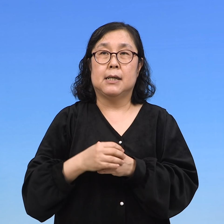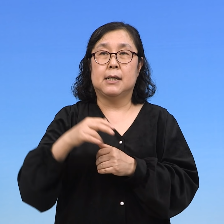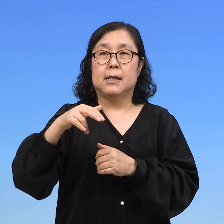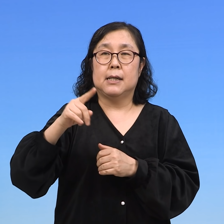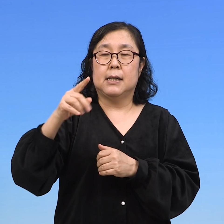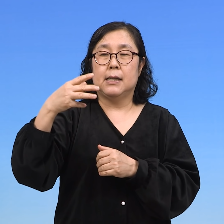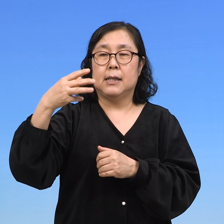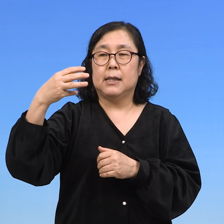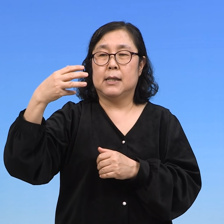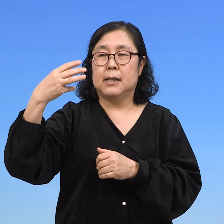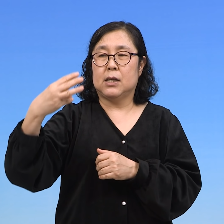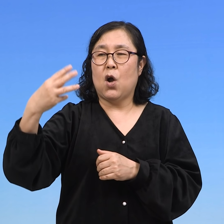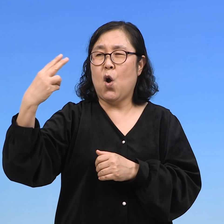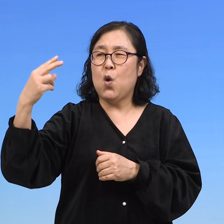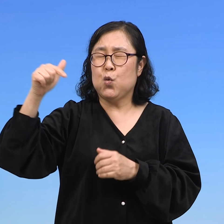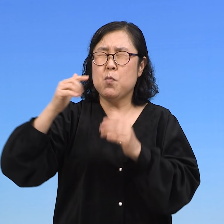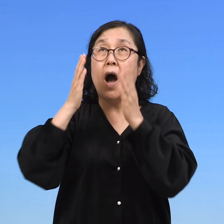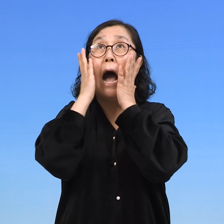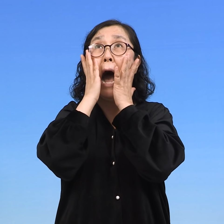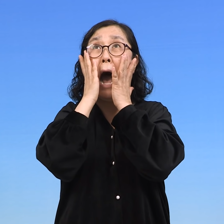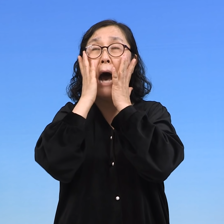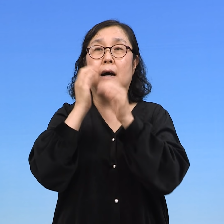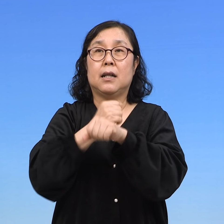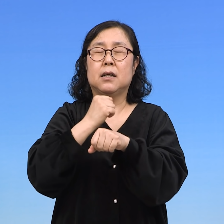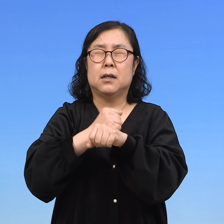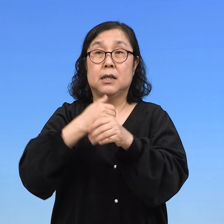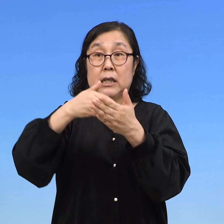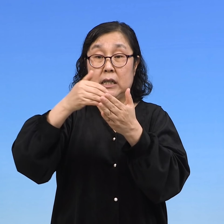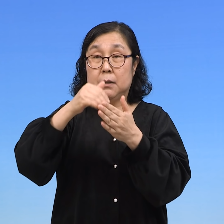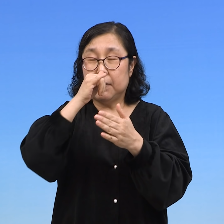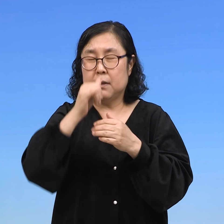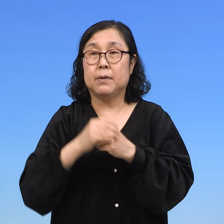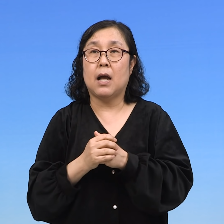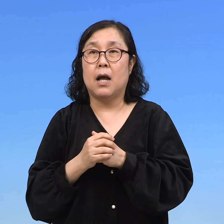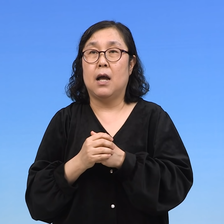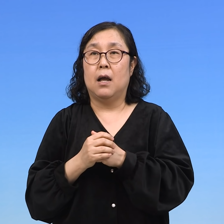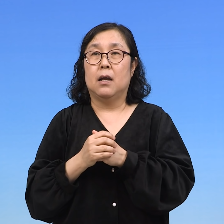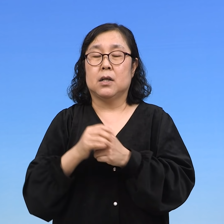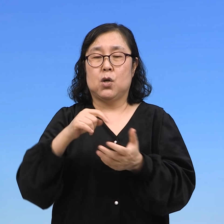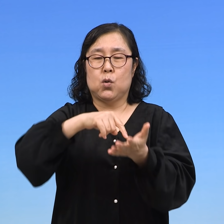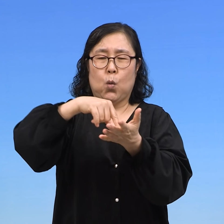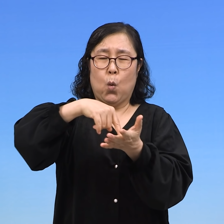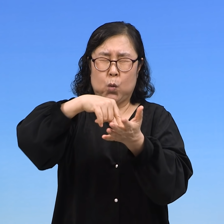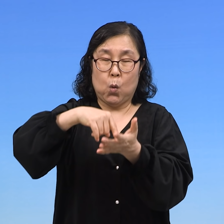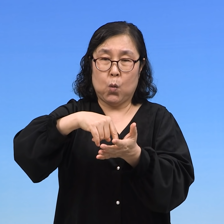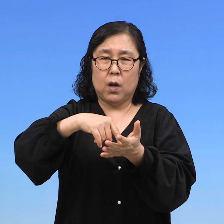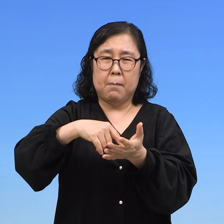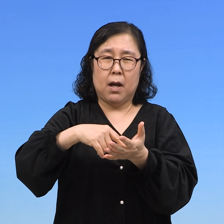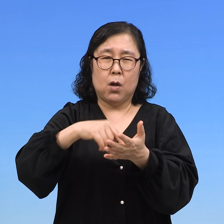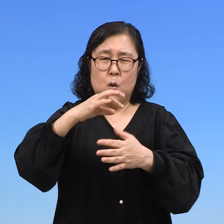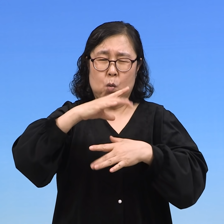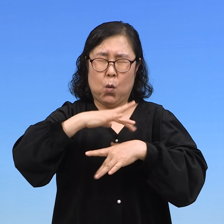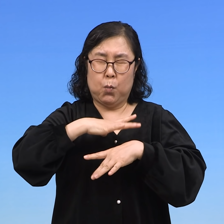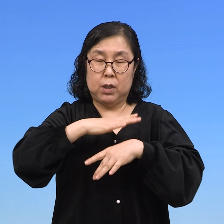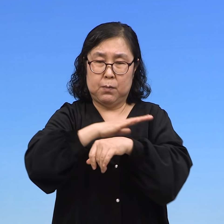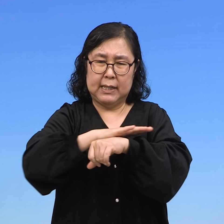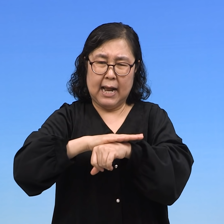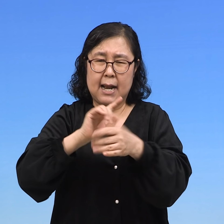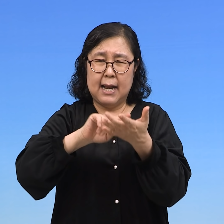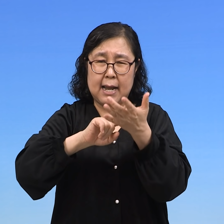그림 아시죠? 막 이렇게 괴로워하는 절규 그래서 현대인의 고독과 우울, 공포심 이걸